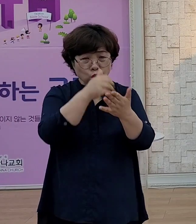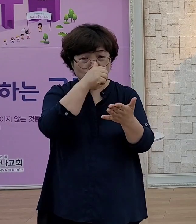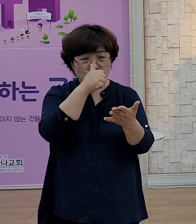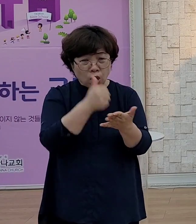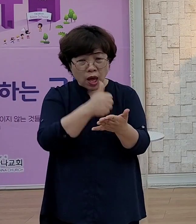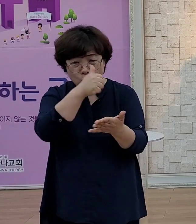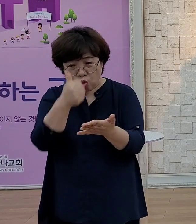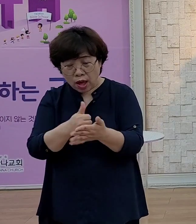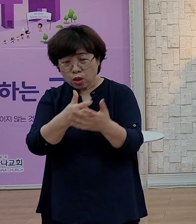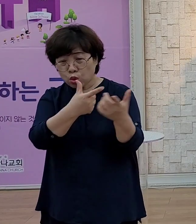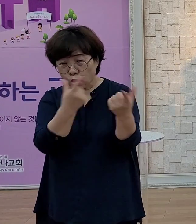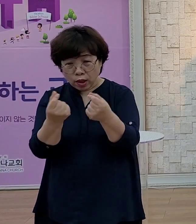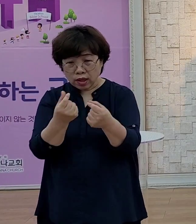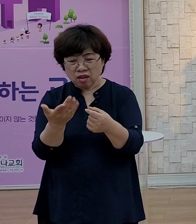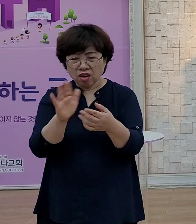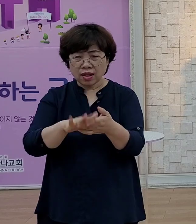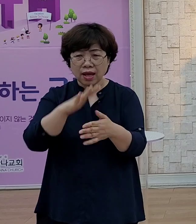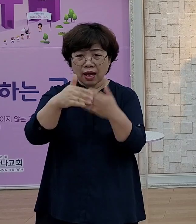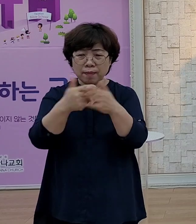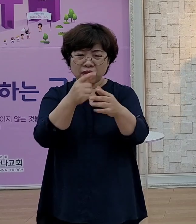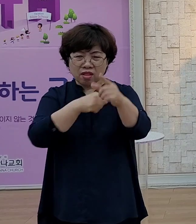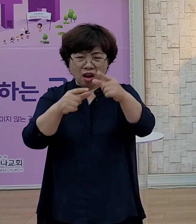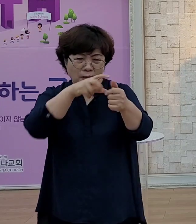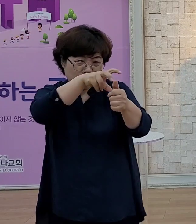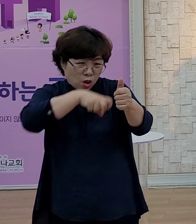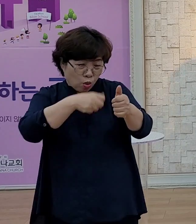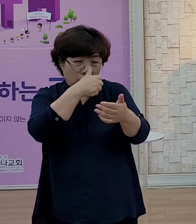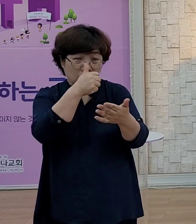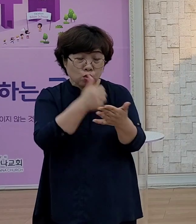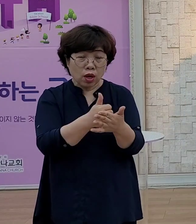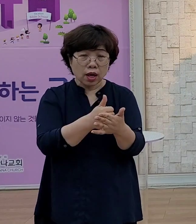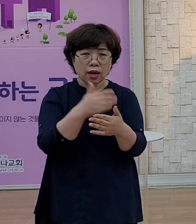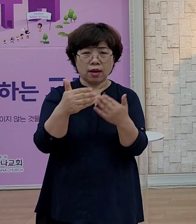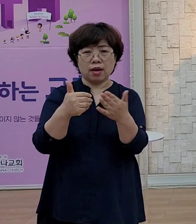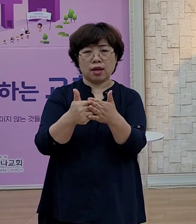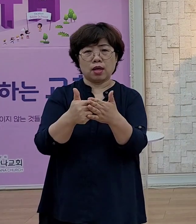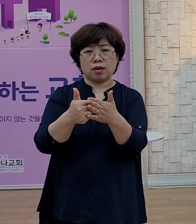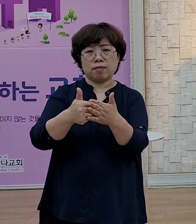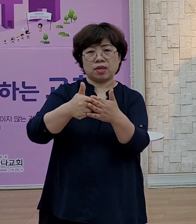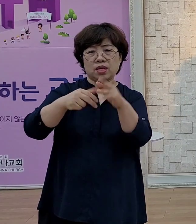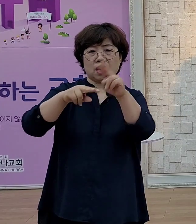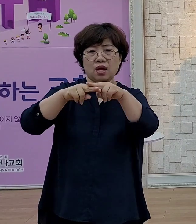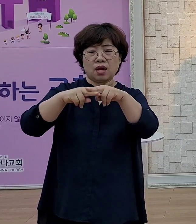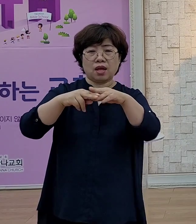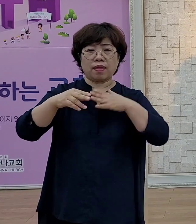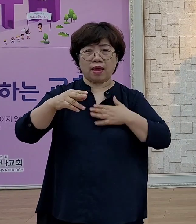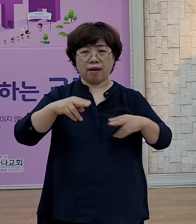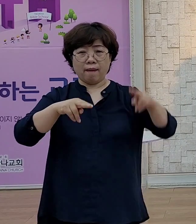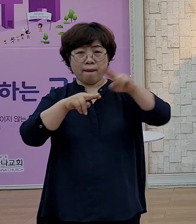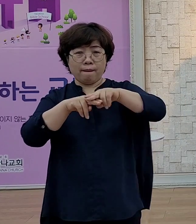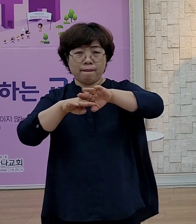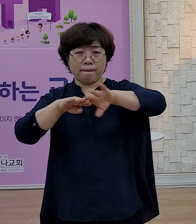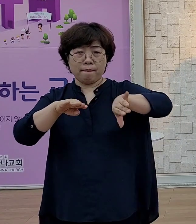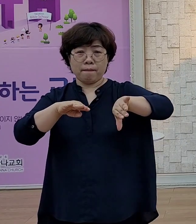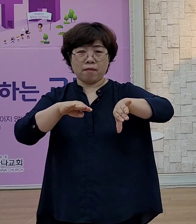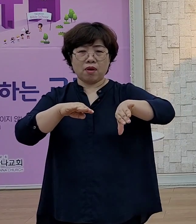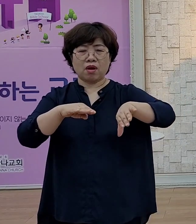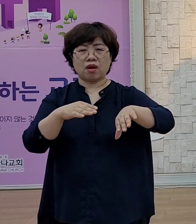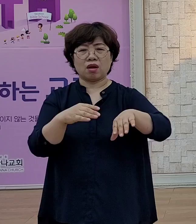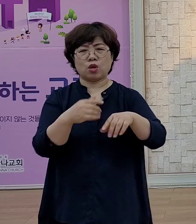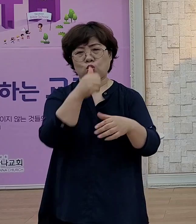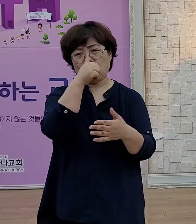미워하시고 더 엄한 벌을 그 기준으로 되는 죄가 있단 말이에요. 그게 하나님보다